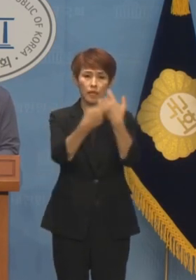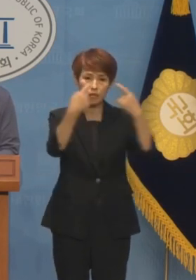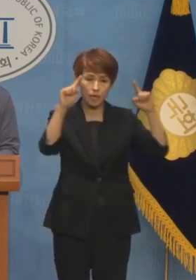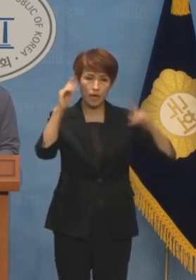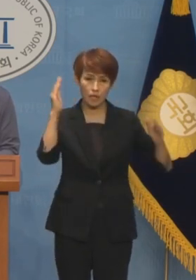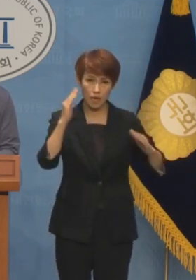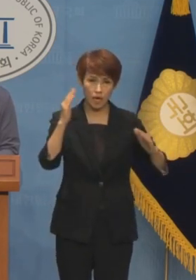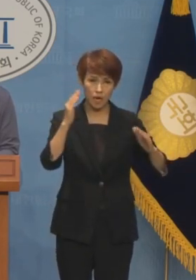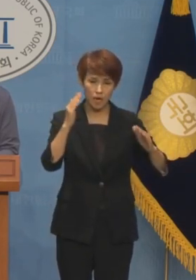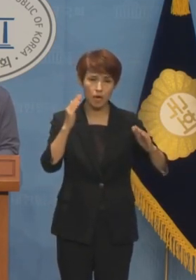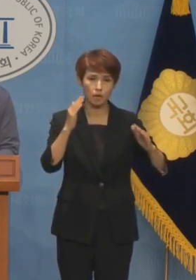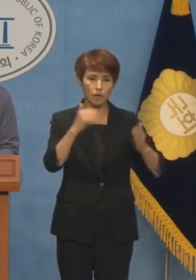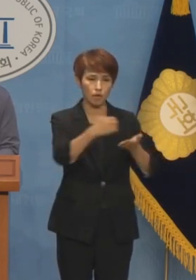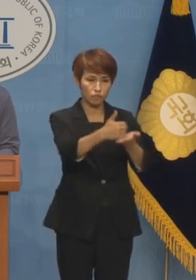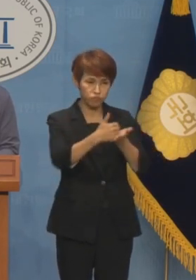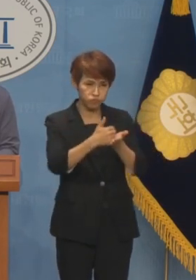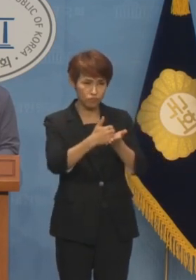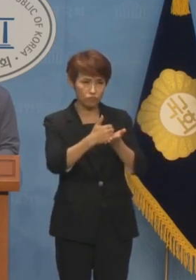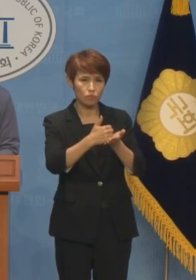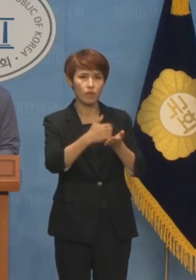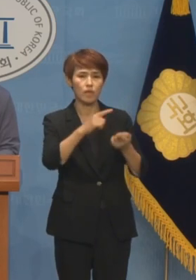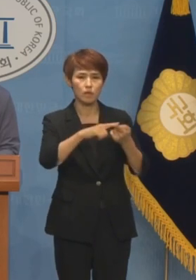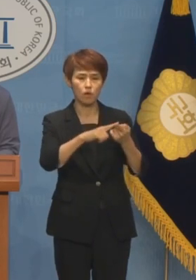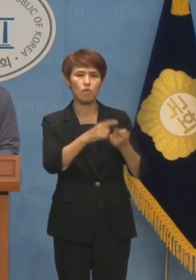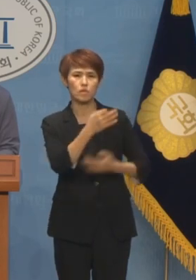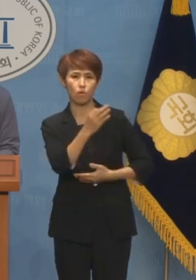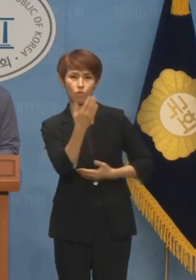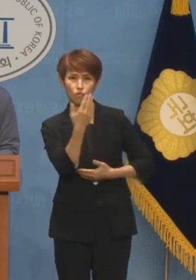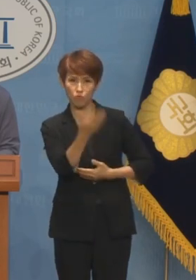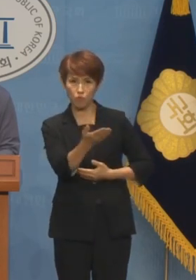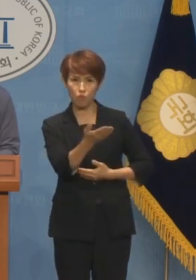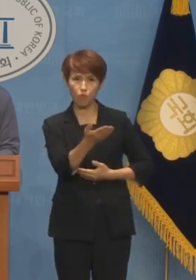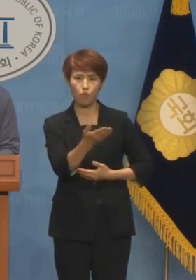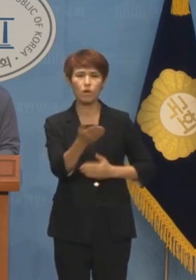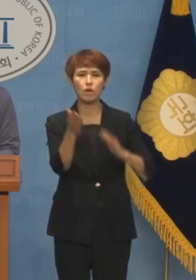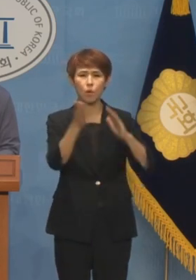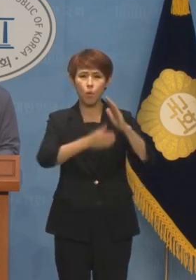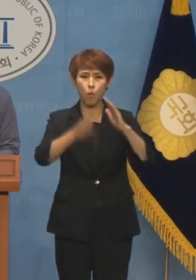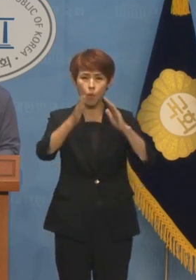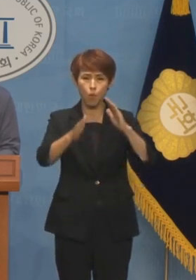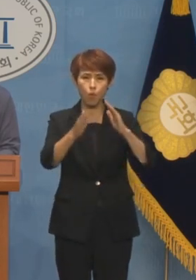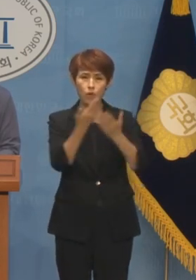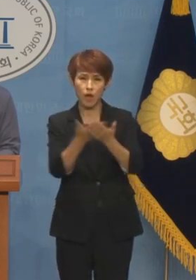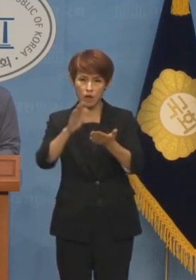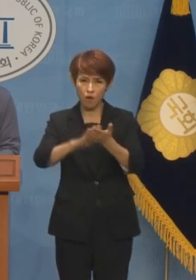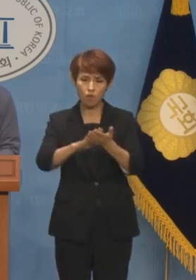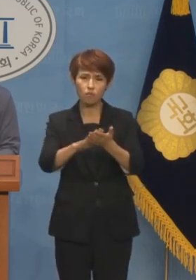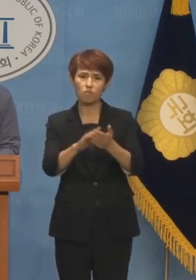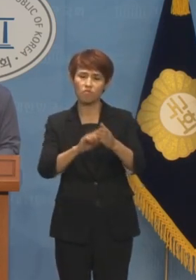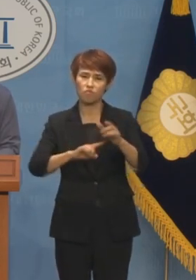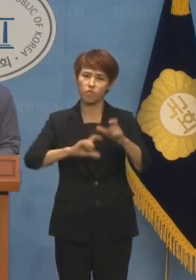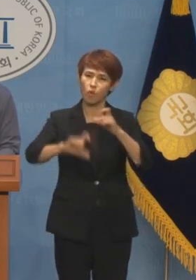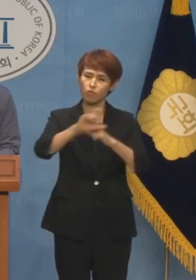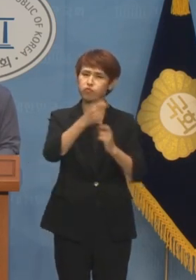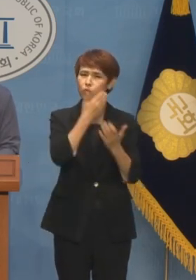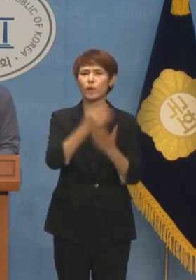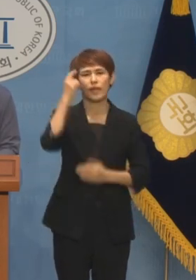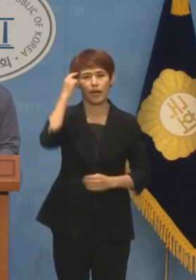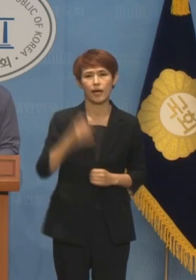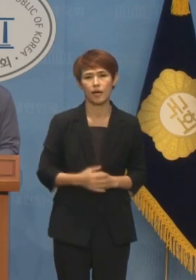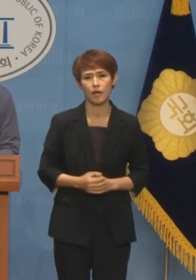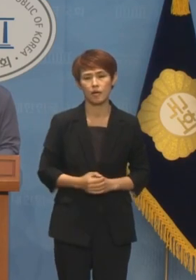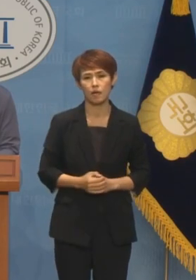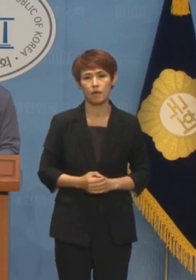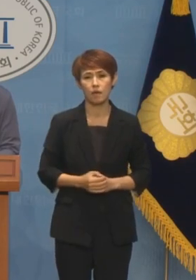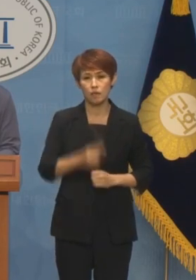적격을 인정하면서도 의료개혁이라는 공공복리를 더 앞세웠습니다. 여전히